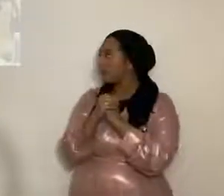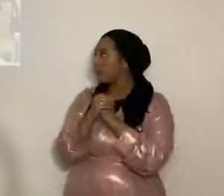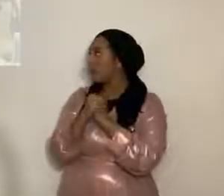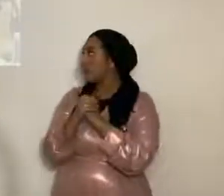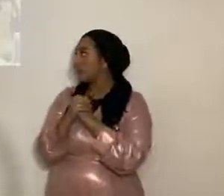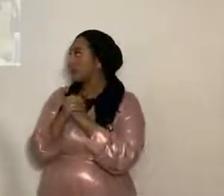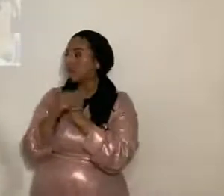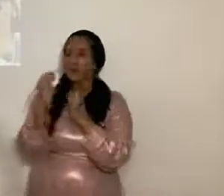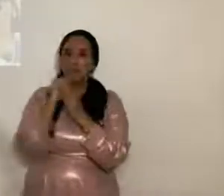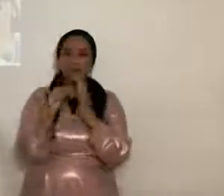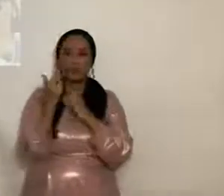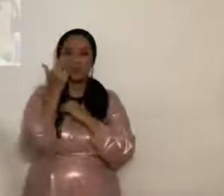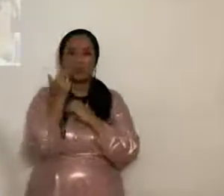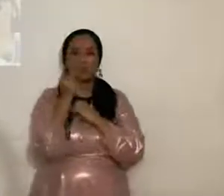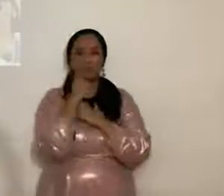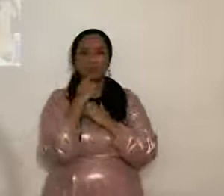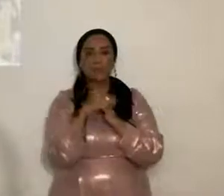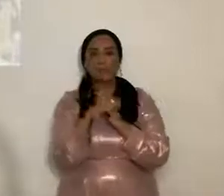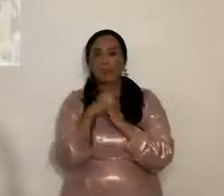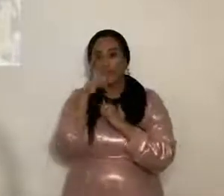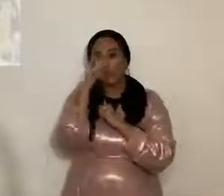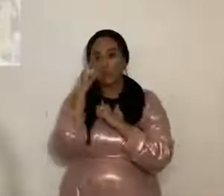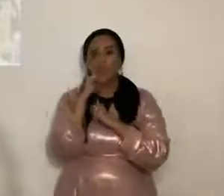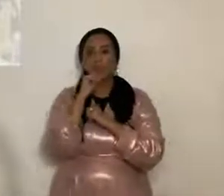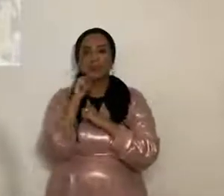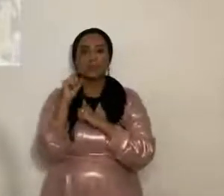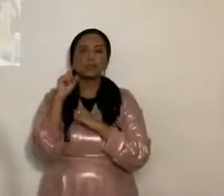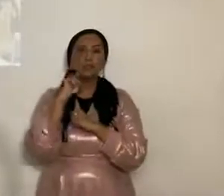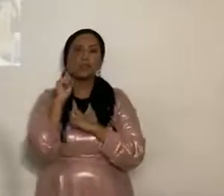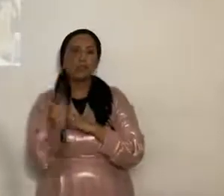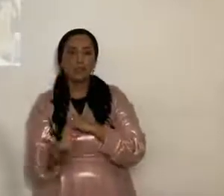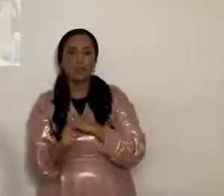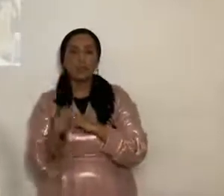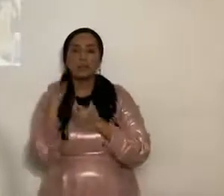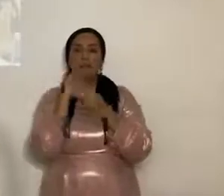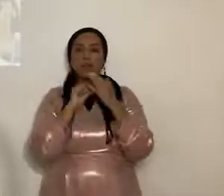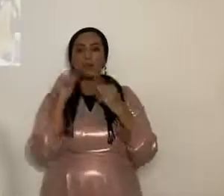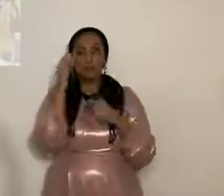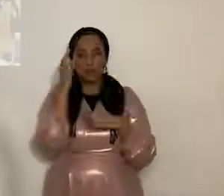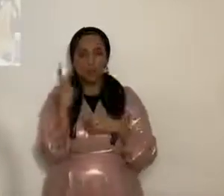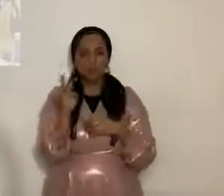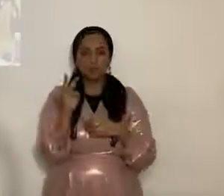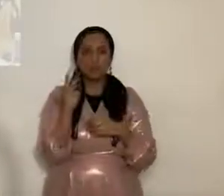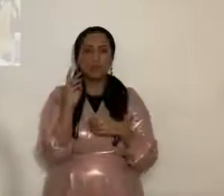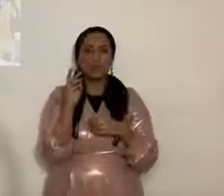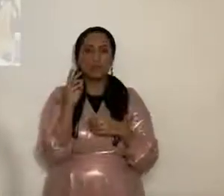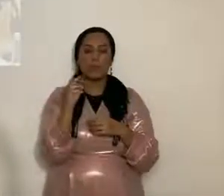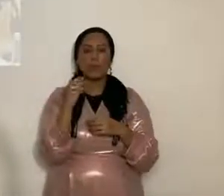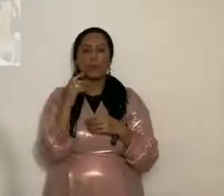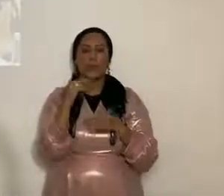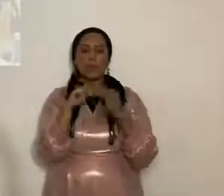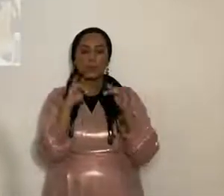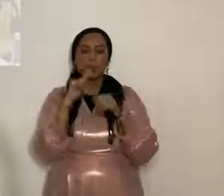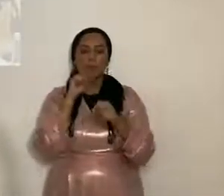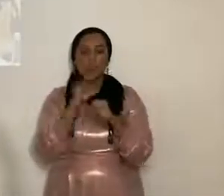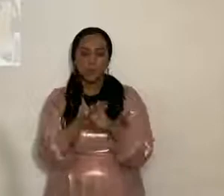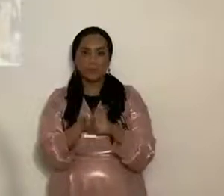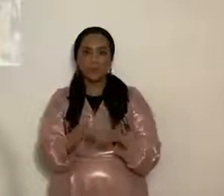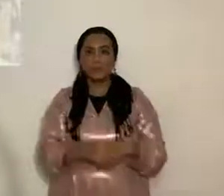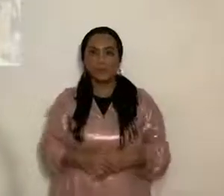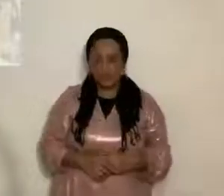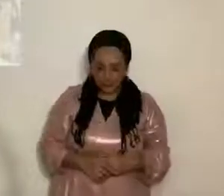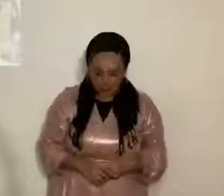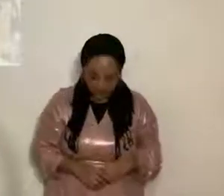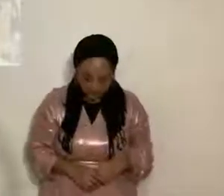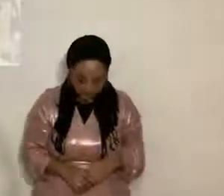verso 13 dice ahí, porque es señal, y en el verso 16 dice que es pacto. ¿Por